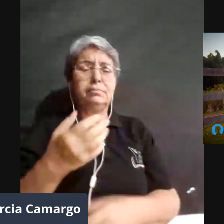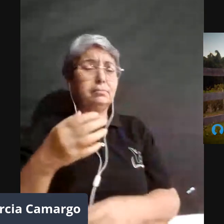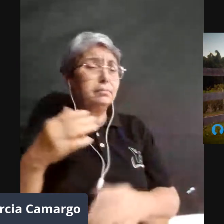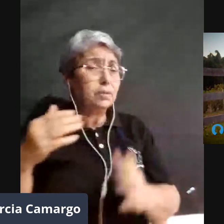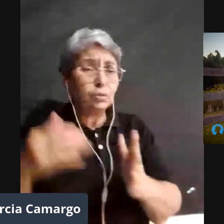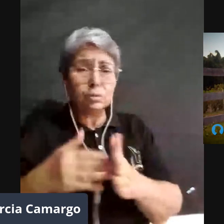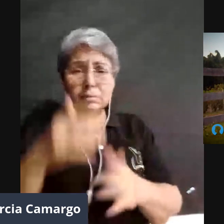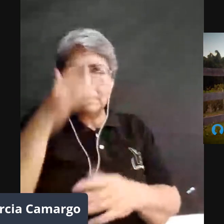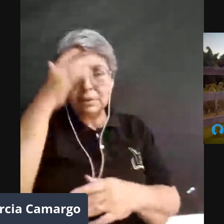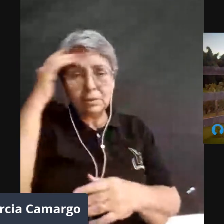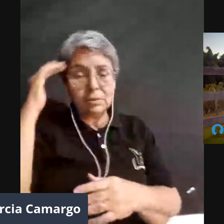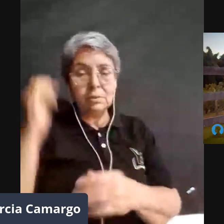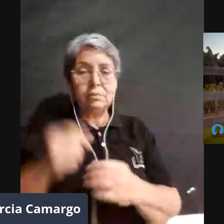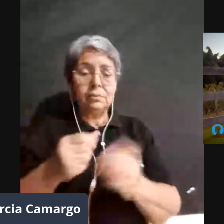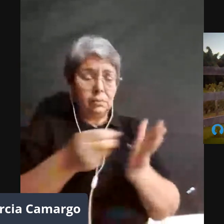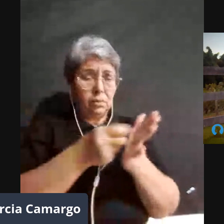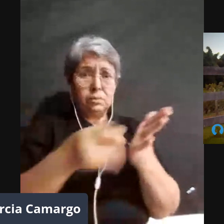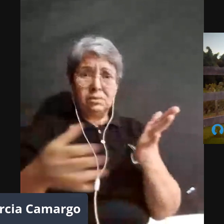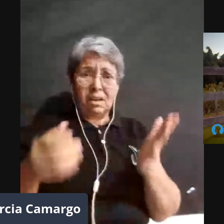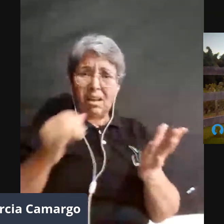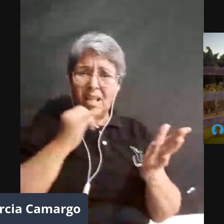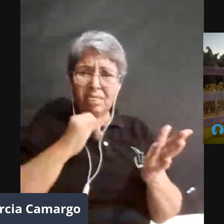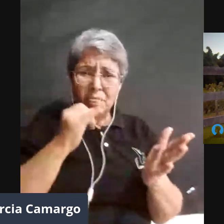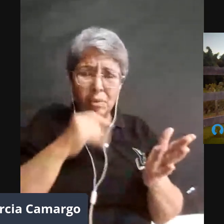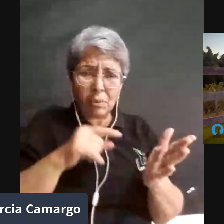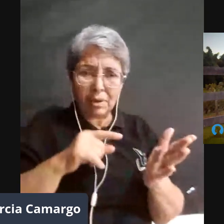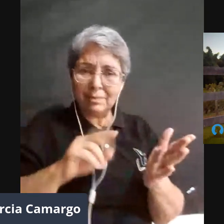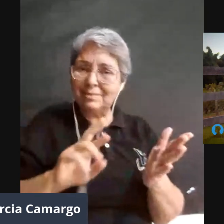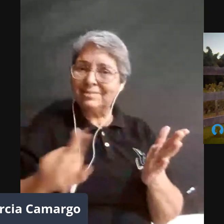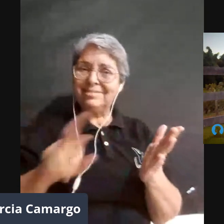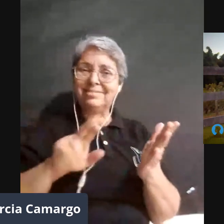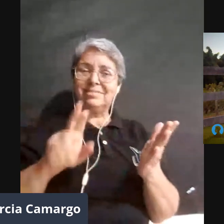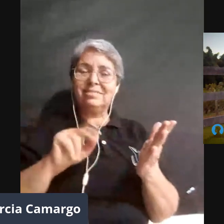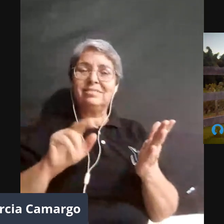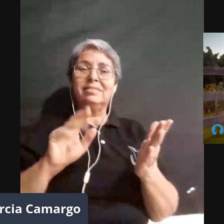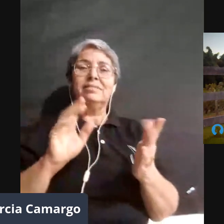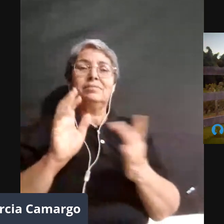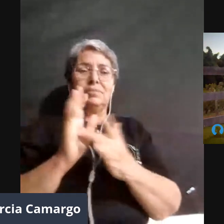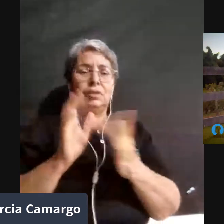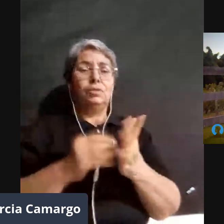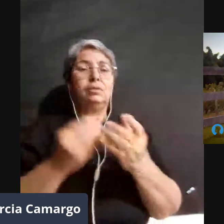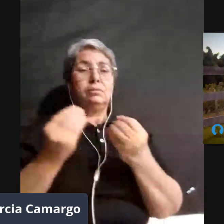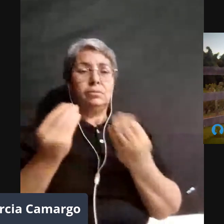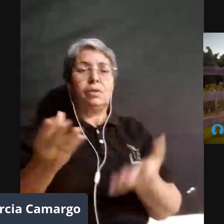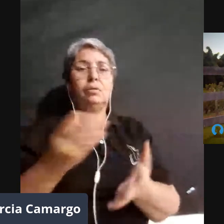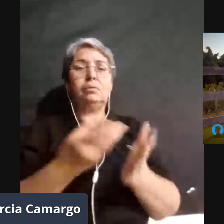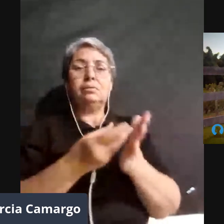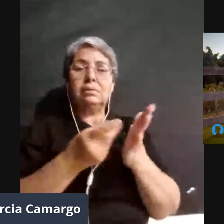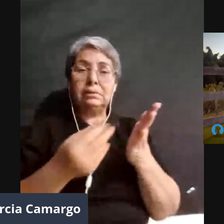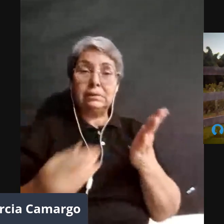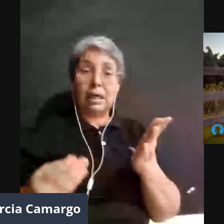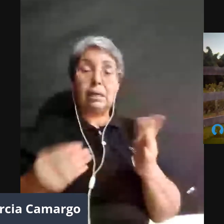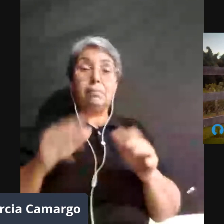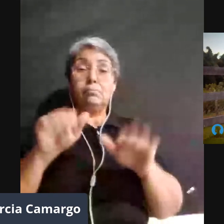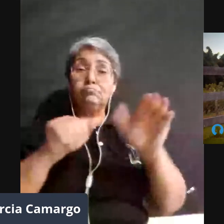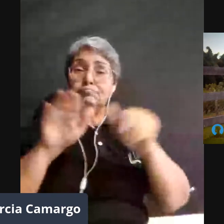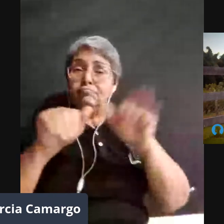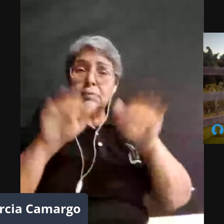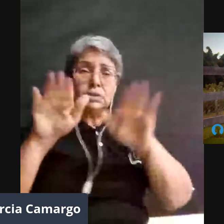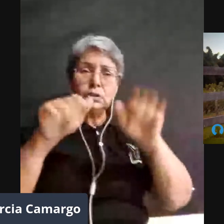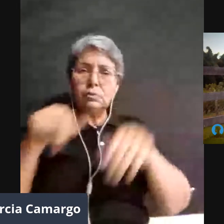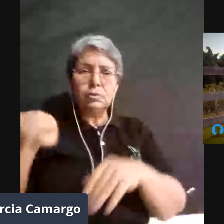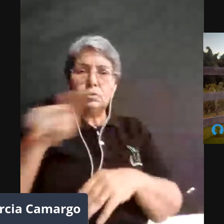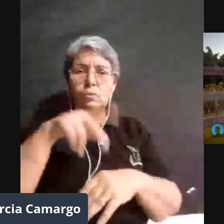realizar aquilo que se propôs. Porém, ao olhar aqueles que seriam salvos, aqueles que atenderam a esse elevado chamado, Jesus